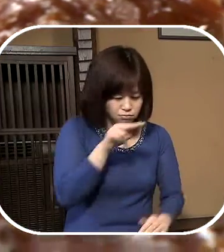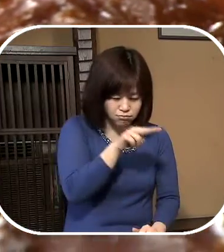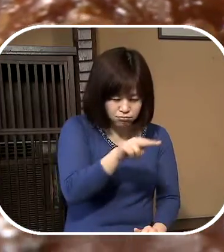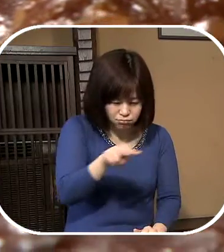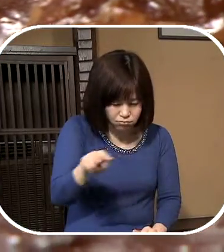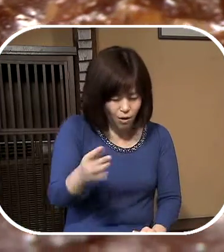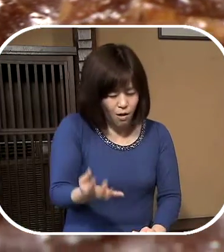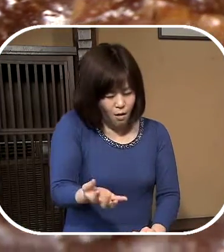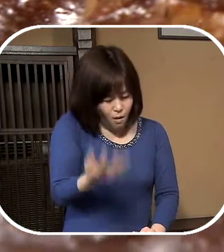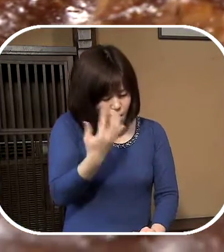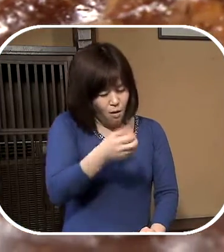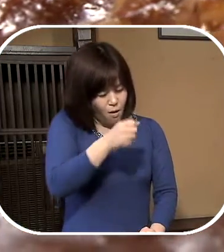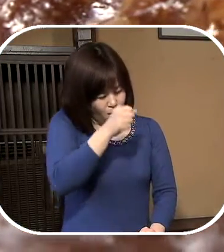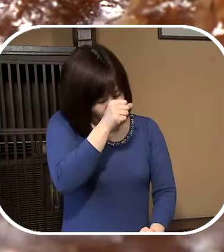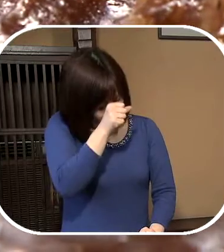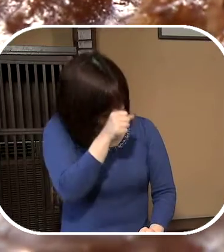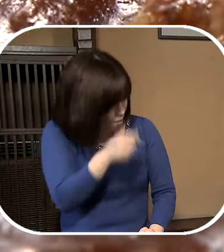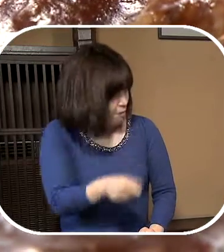器がいいと